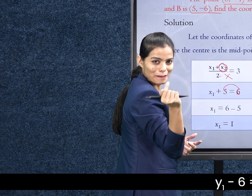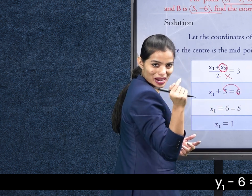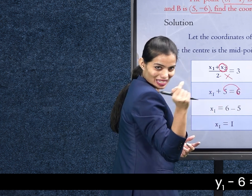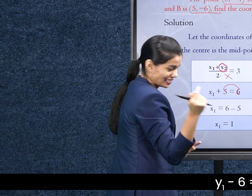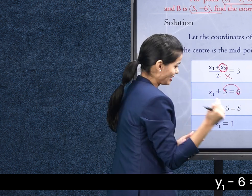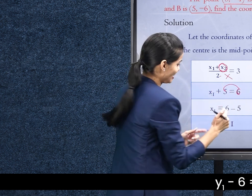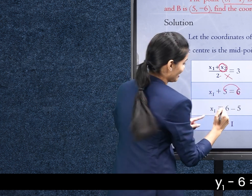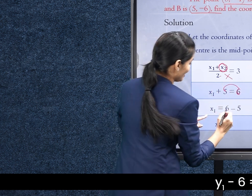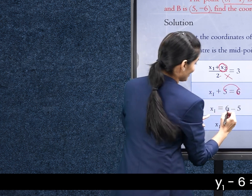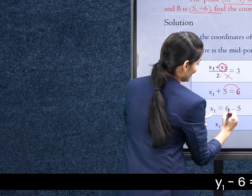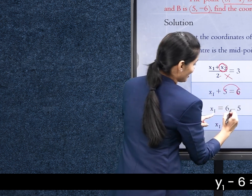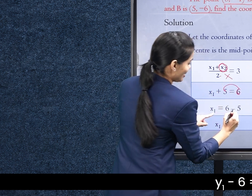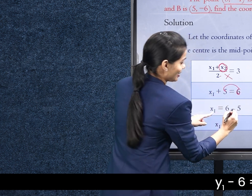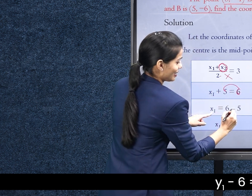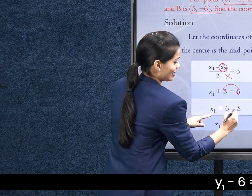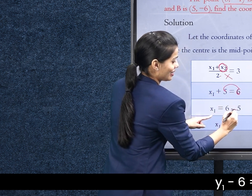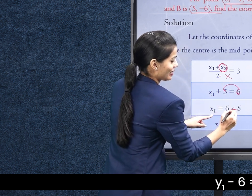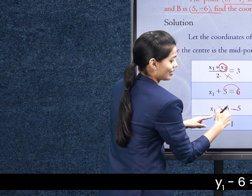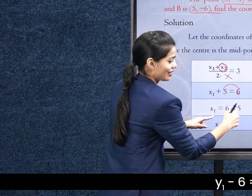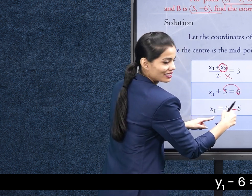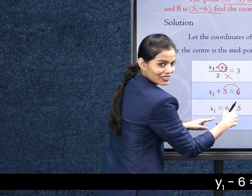y1 ಮೈನಸ್ 6 ಇಸ್ ಈಕ್ವಲ್ ಟು ಮೈನಸ್ 8.